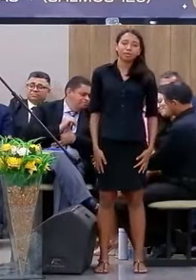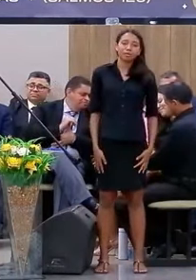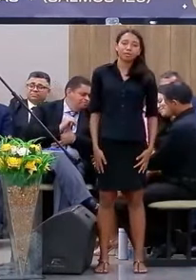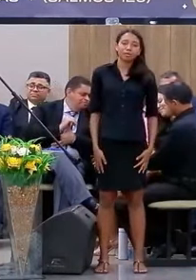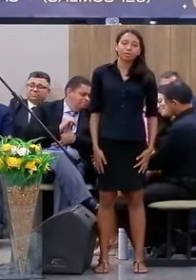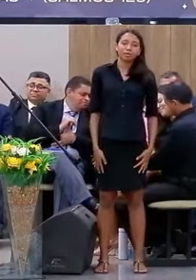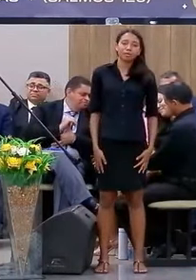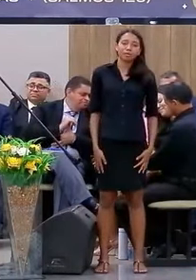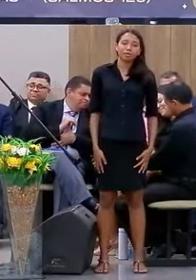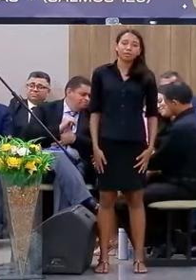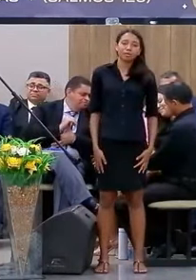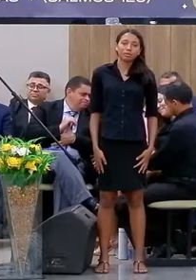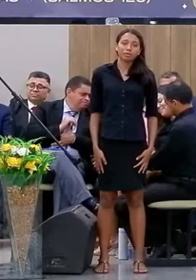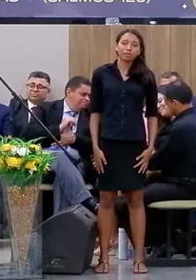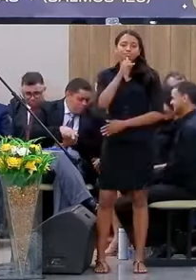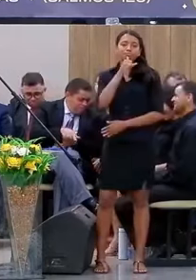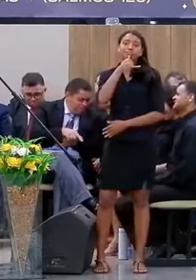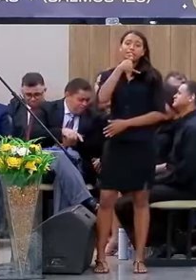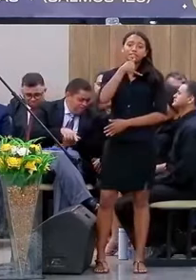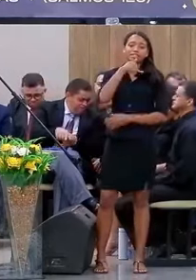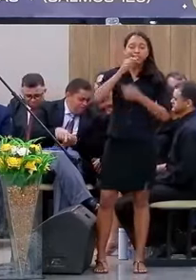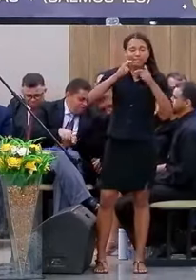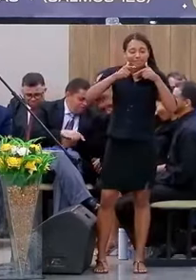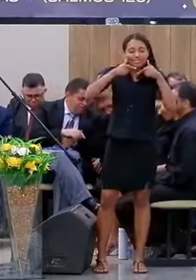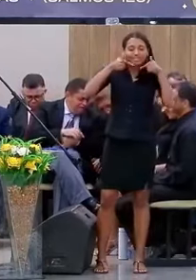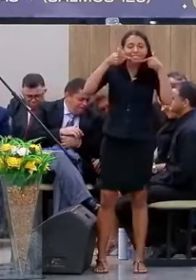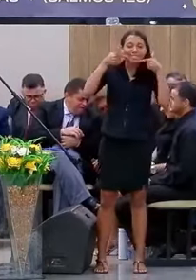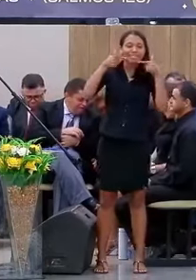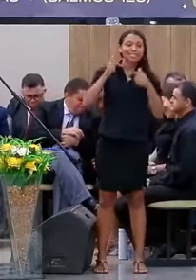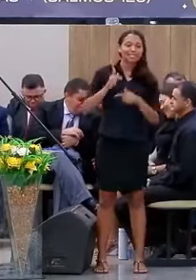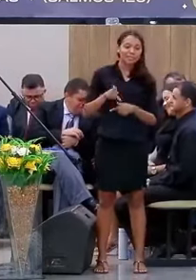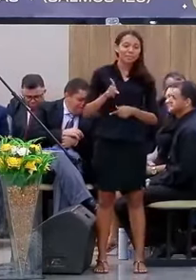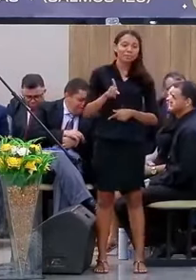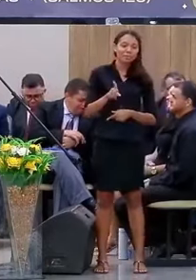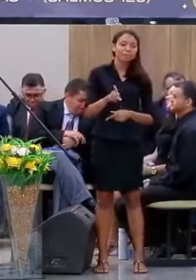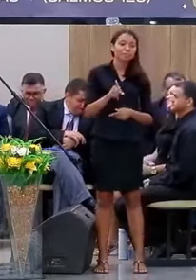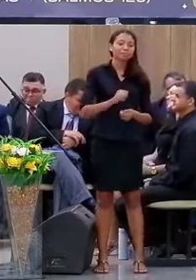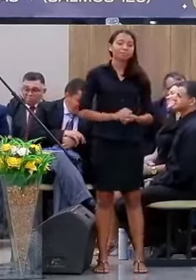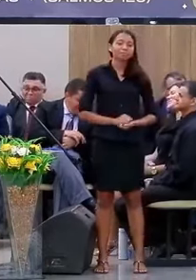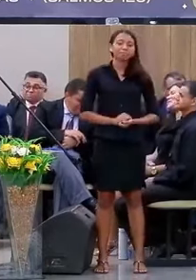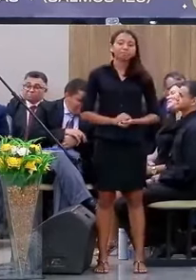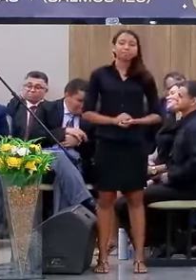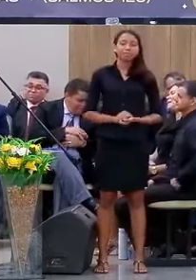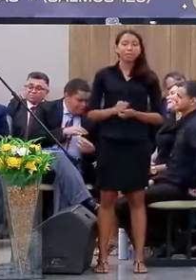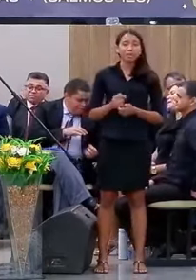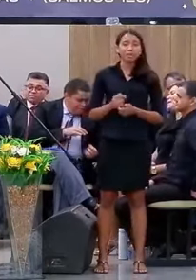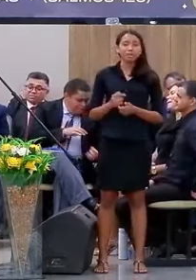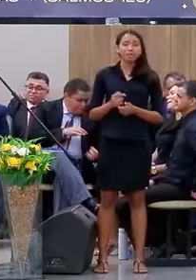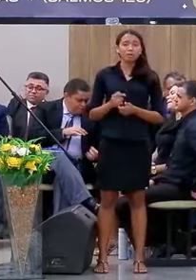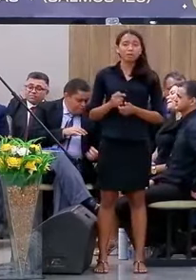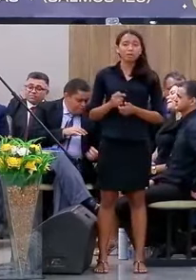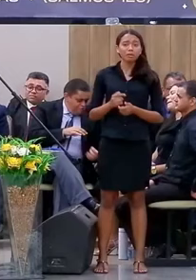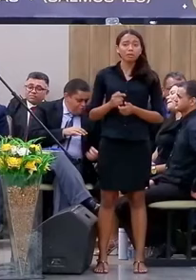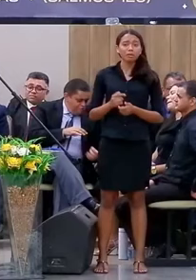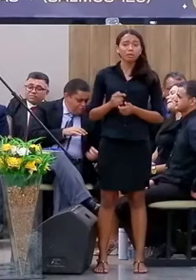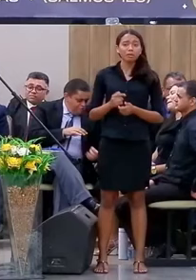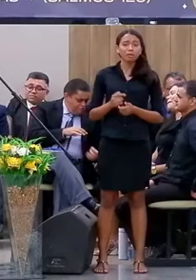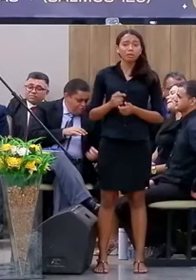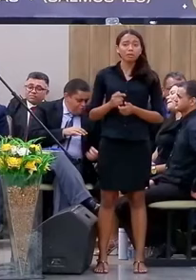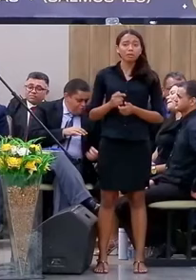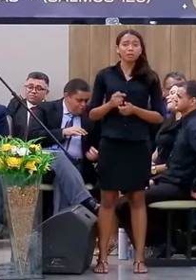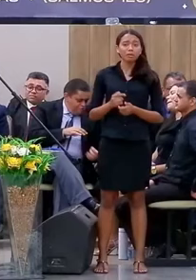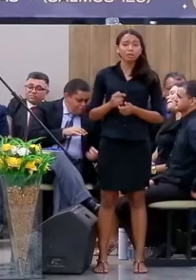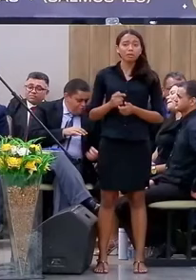Nada tira o nosso sorriso. Nem cativeiro tira o nosso sorriso. Nem dor tira o nosso